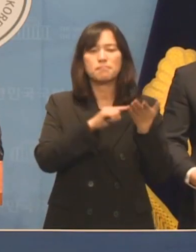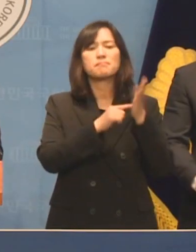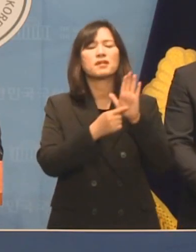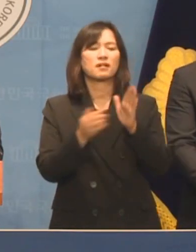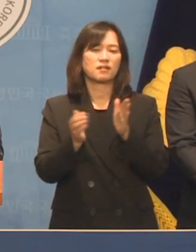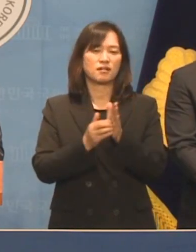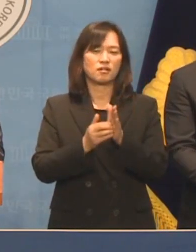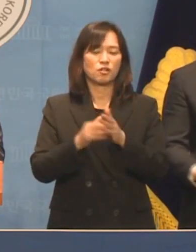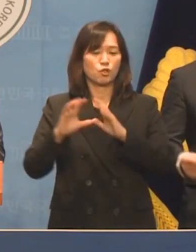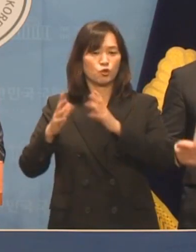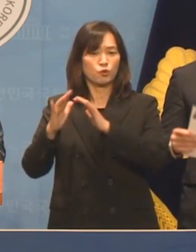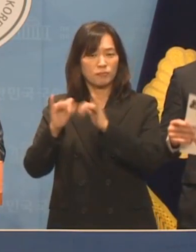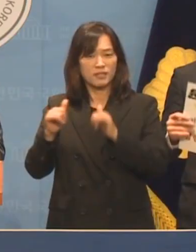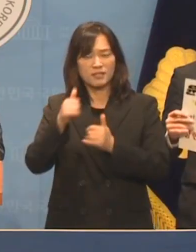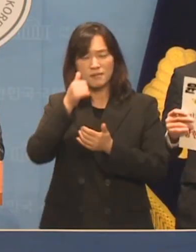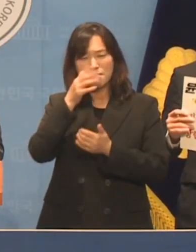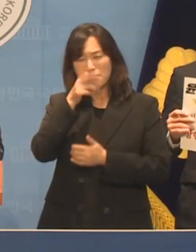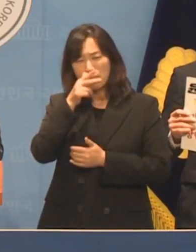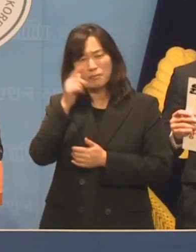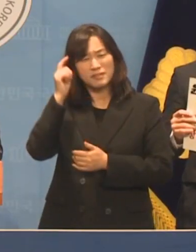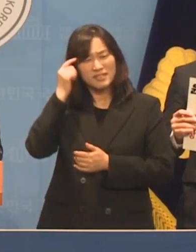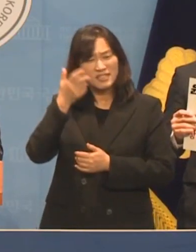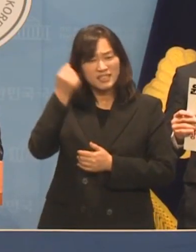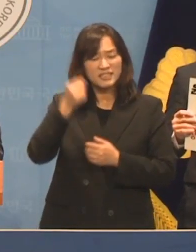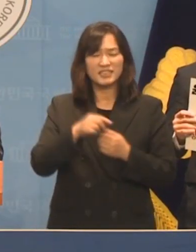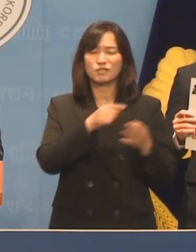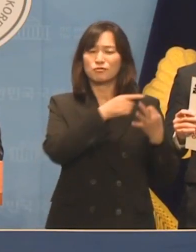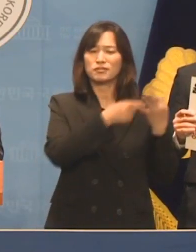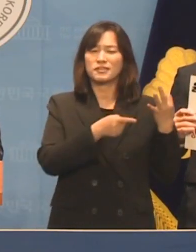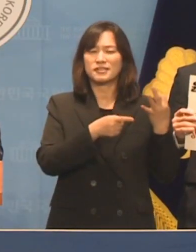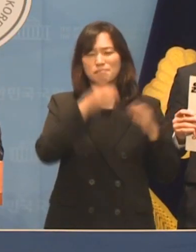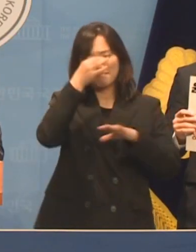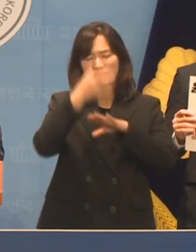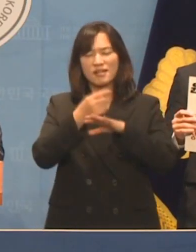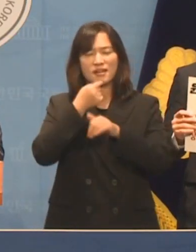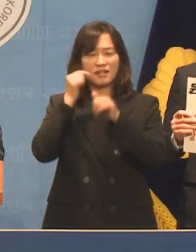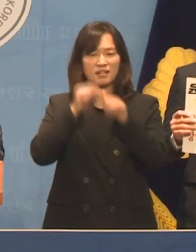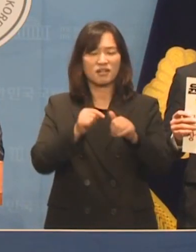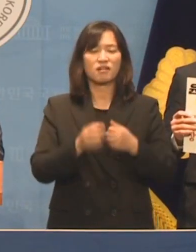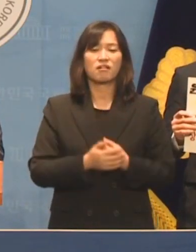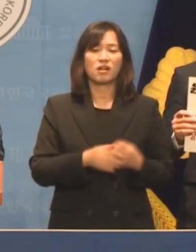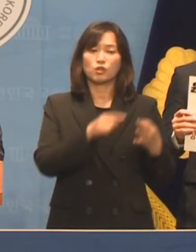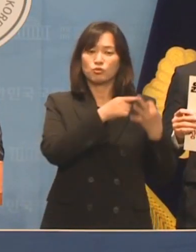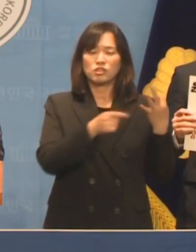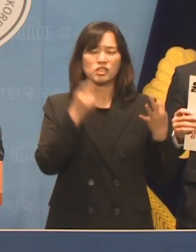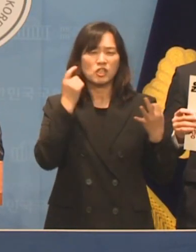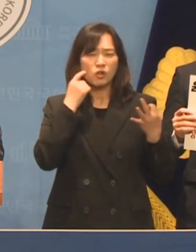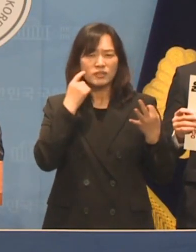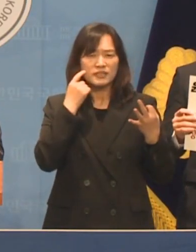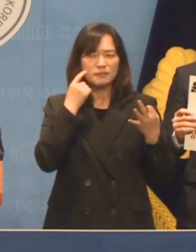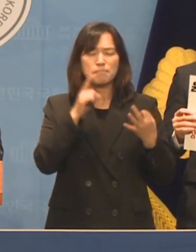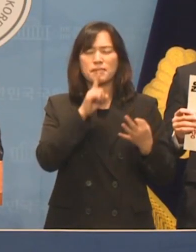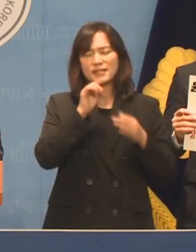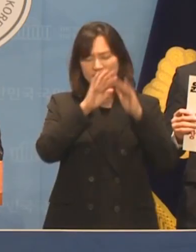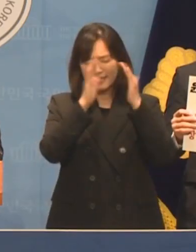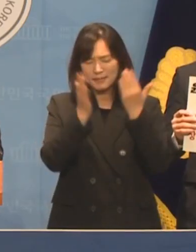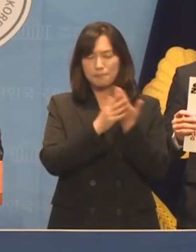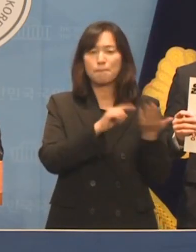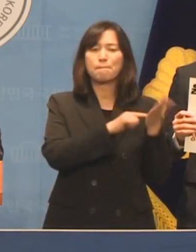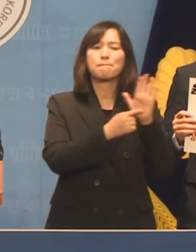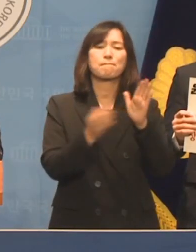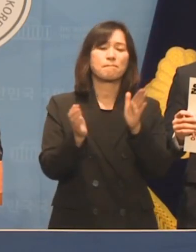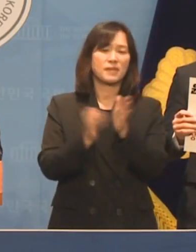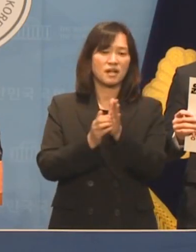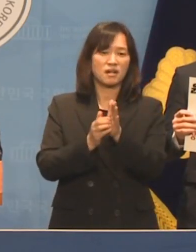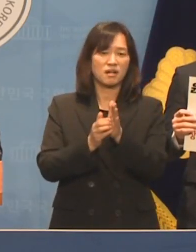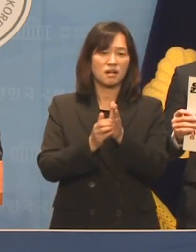당장 석고대죄하라. 윤석열 대통령의 거짓 해명이 낱낱이 밝혀졌습니다. 공천 개입 의혹이 불거졌을